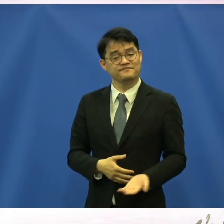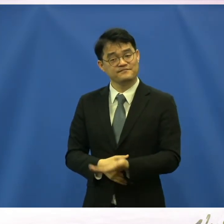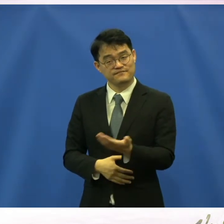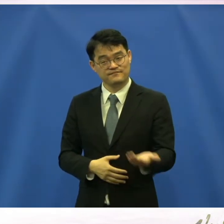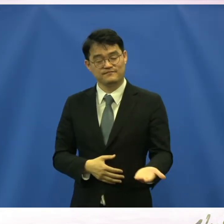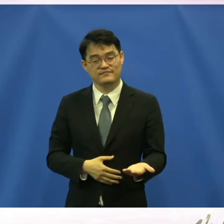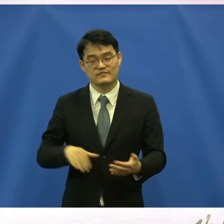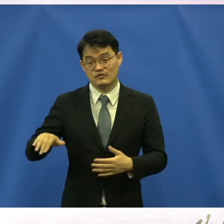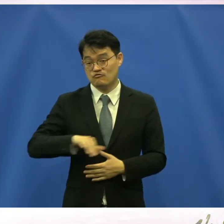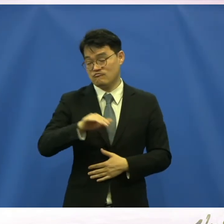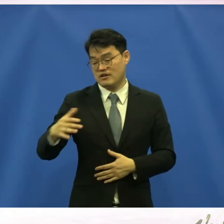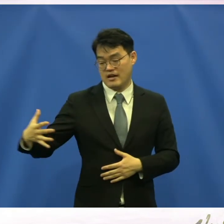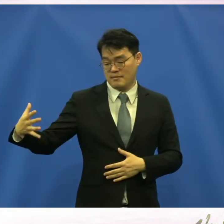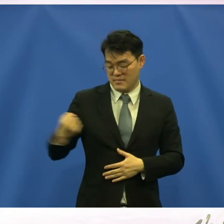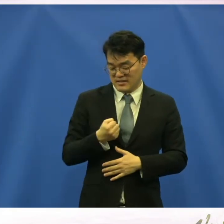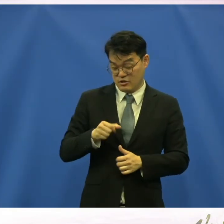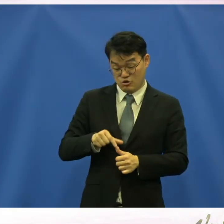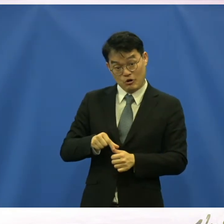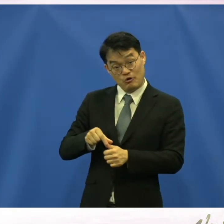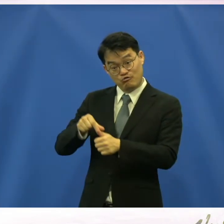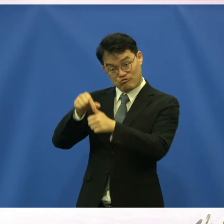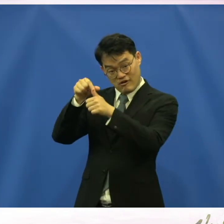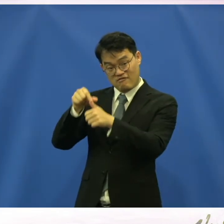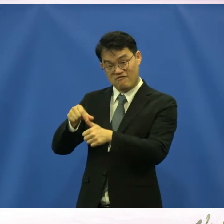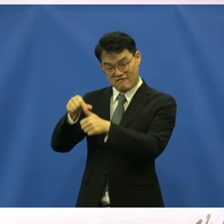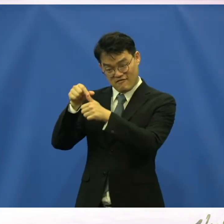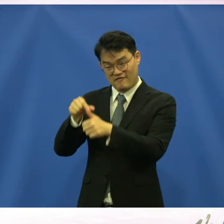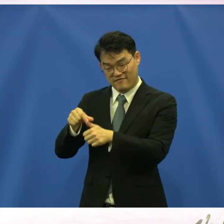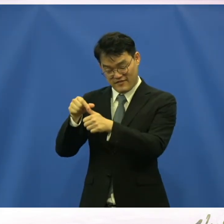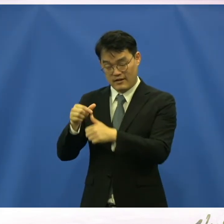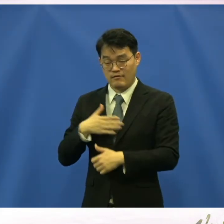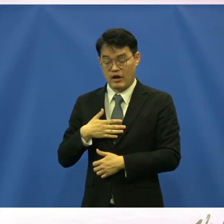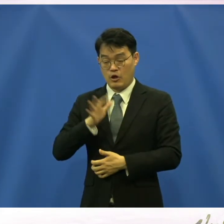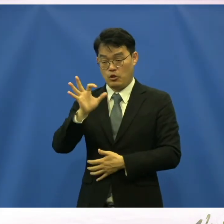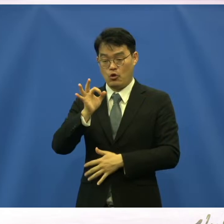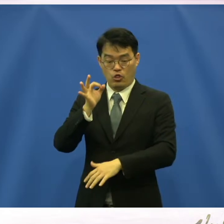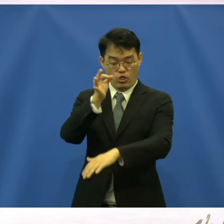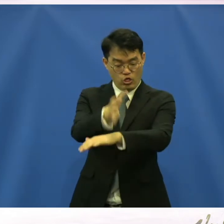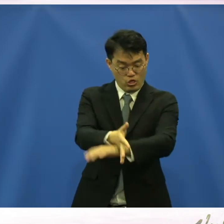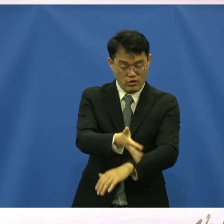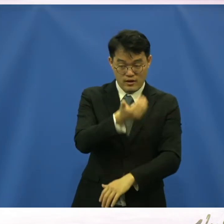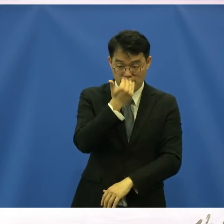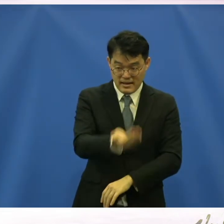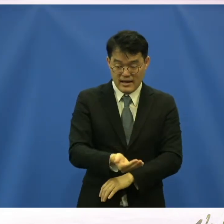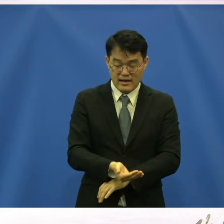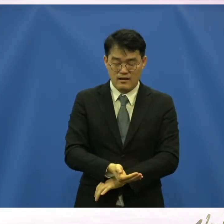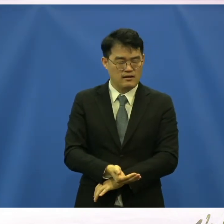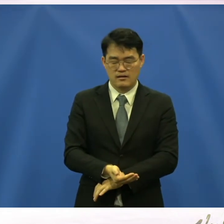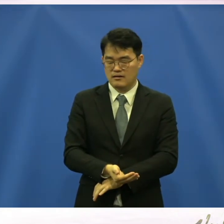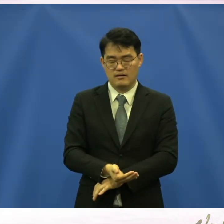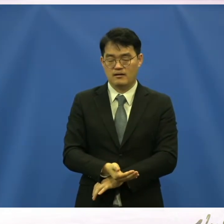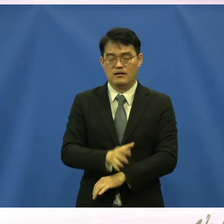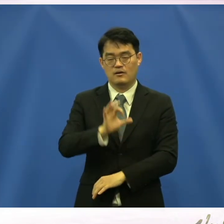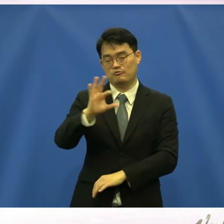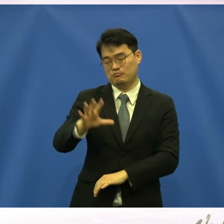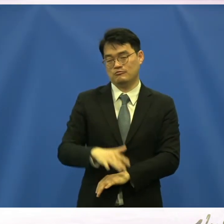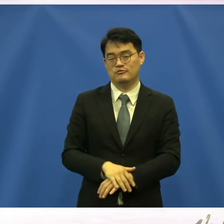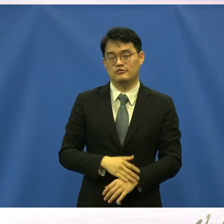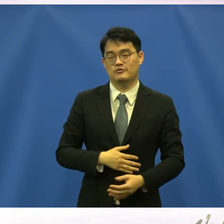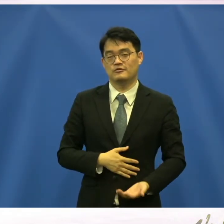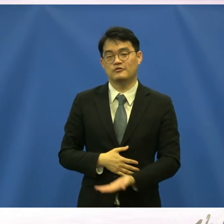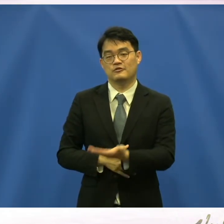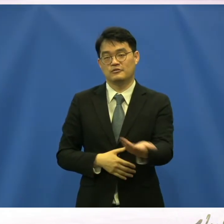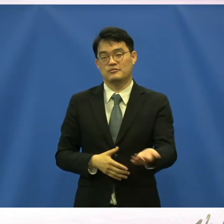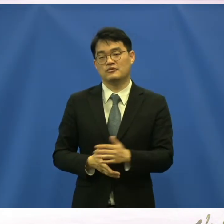우리에게 주어진 구원을 액수로 환산할 수가 있겠습니까? 여러분, 천국과 같은 삶의 하루가 5성급